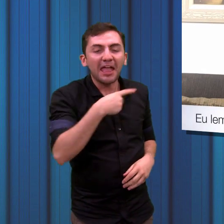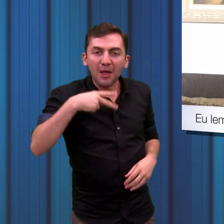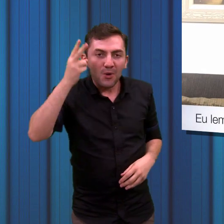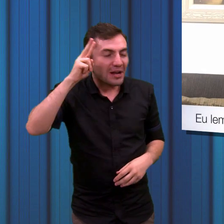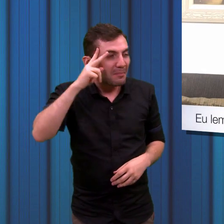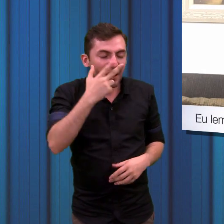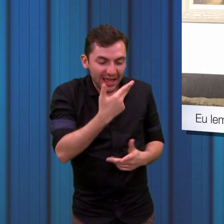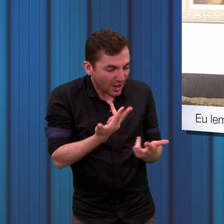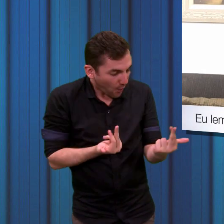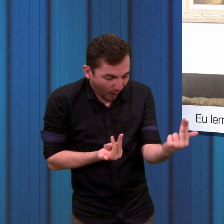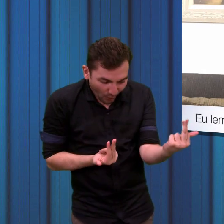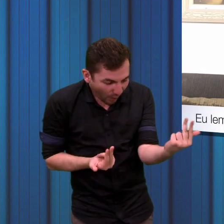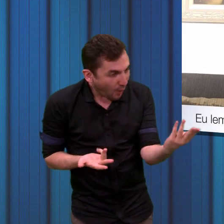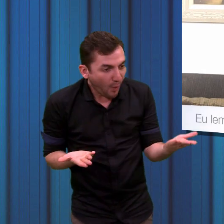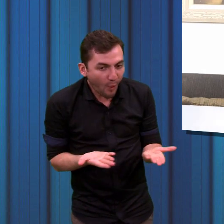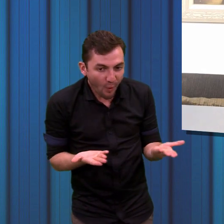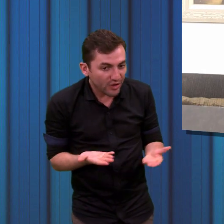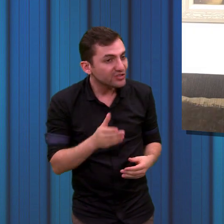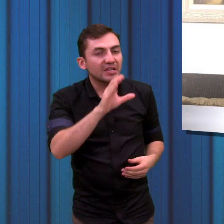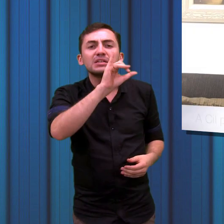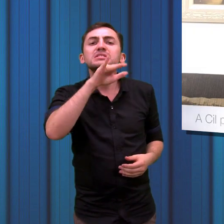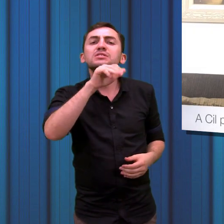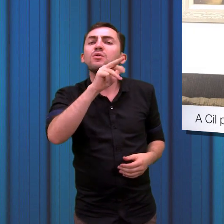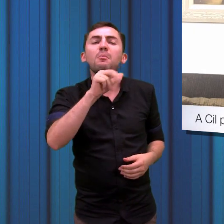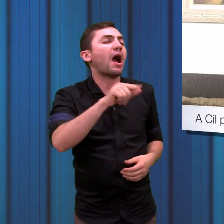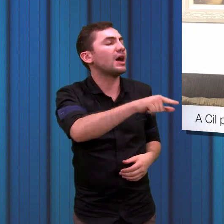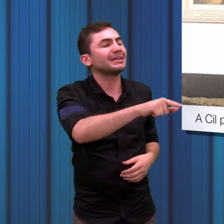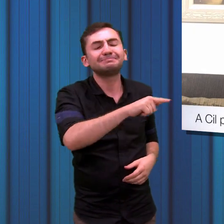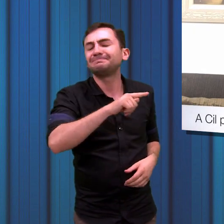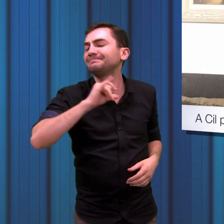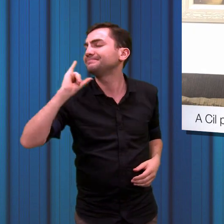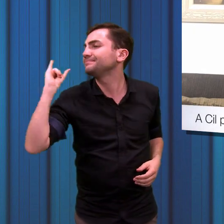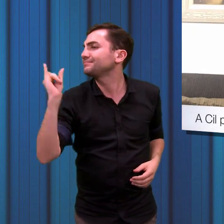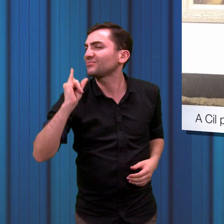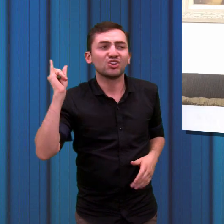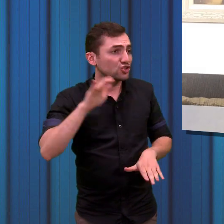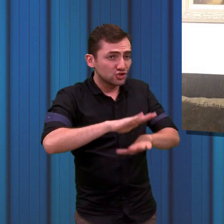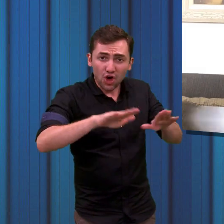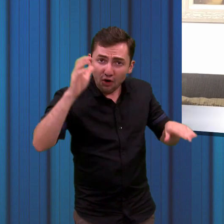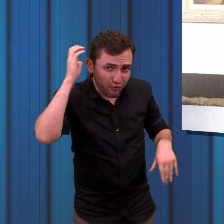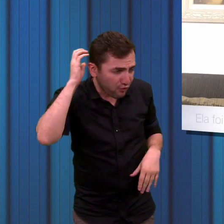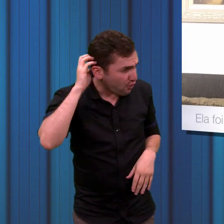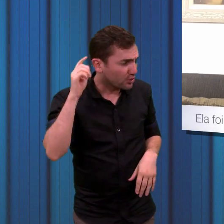lembro como se fosse hoje. A Sil, pra mim, foi mais do